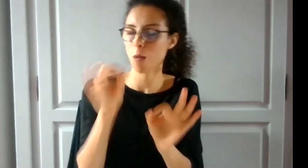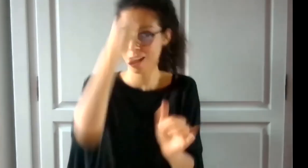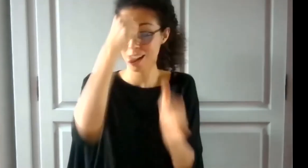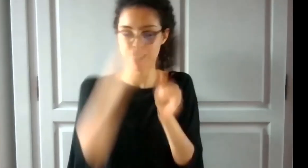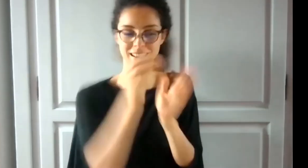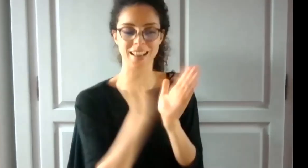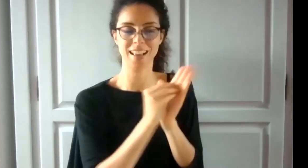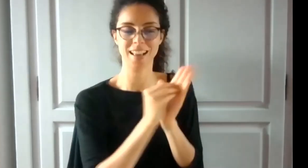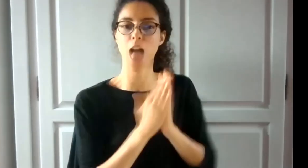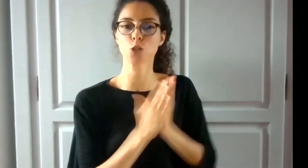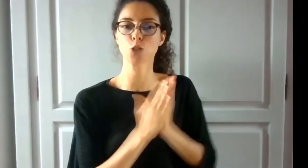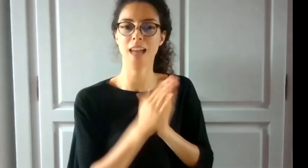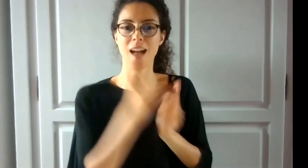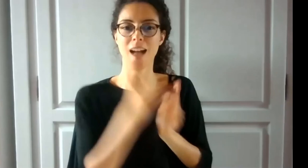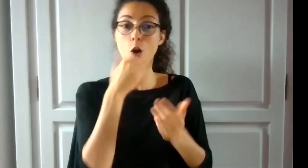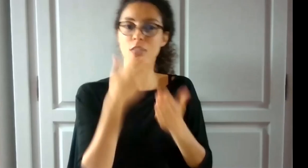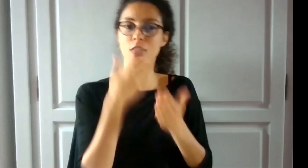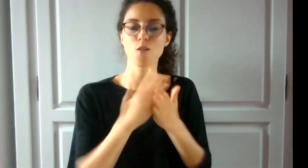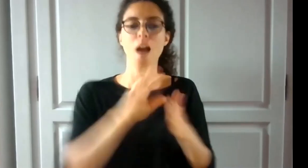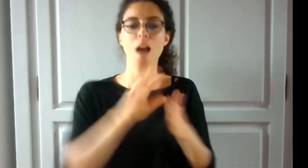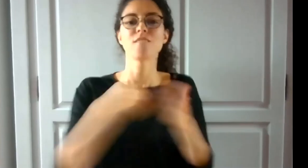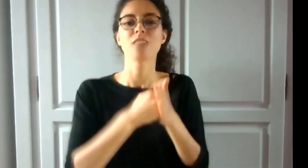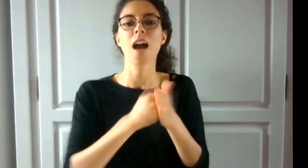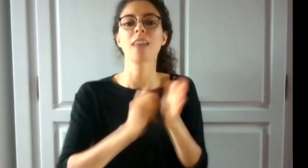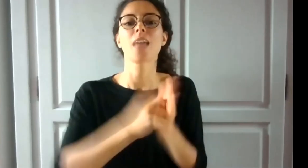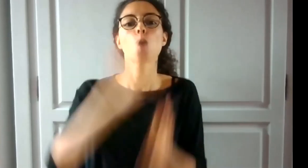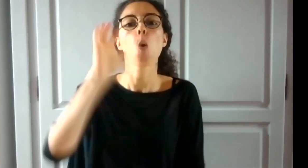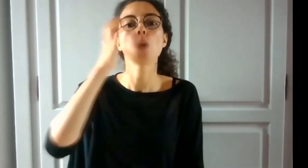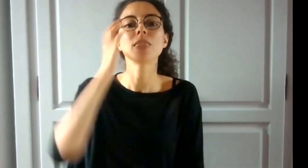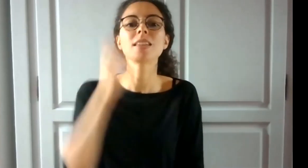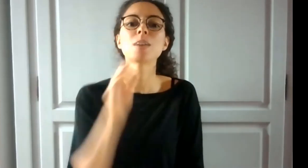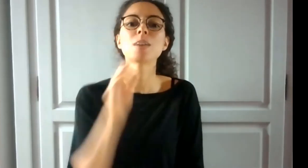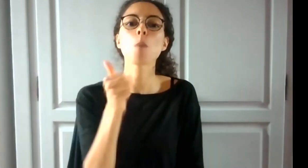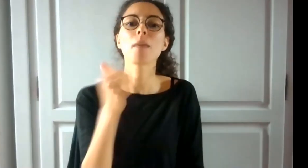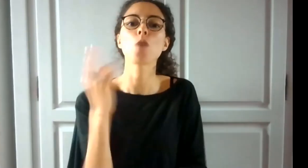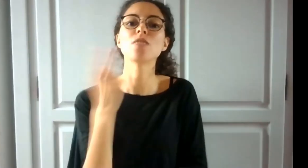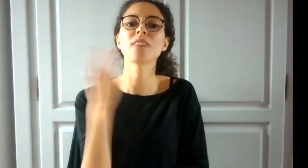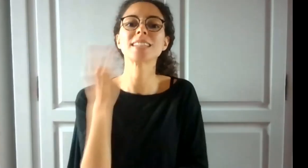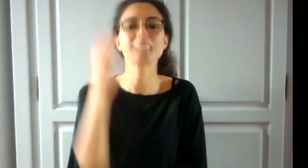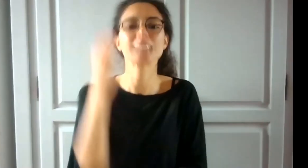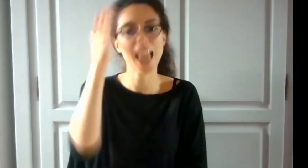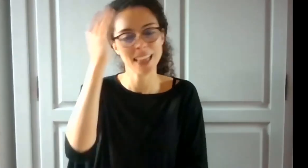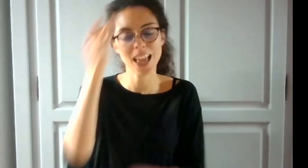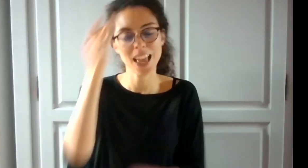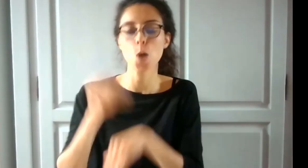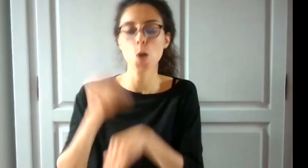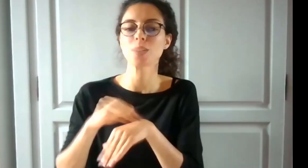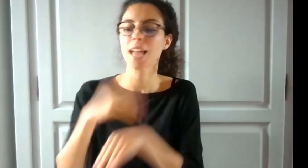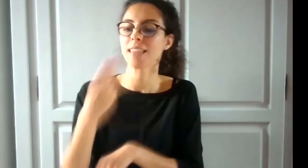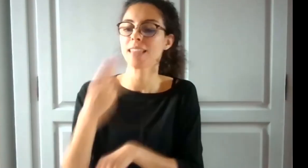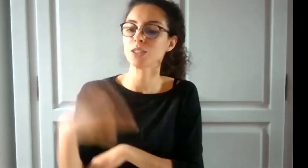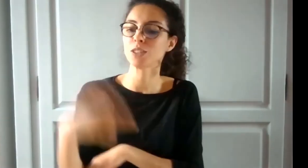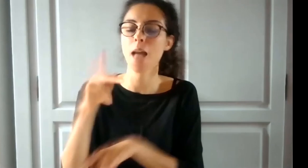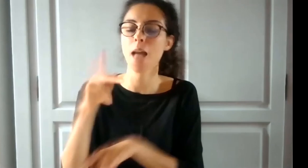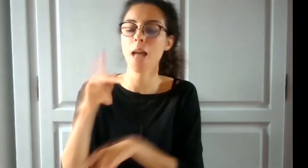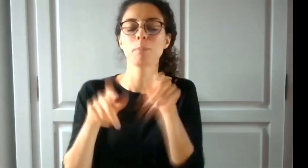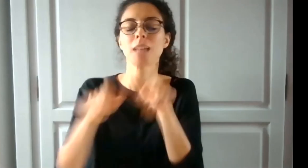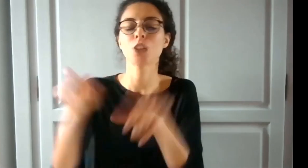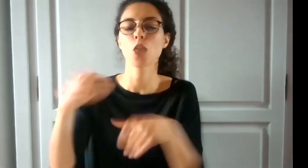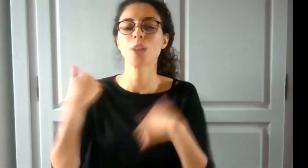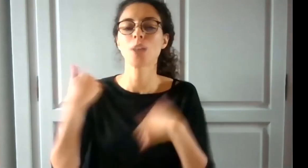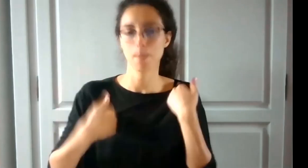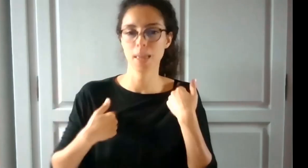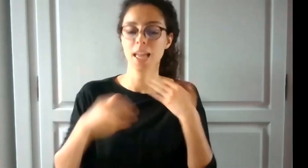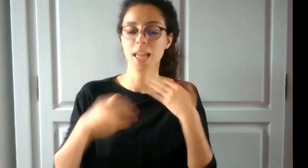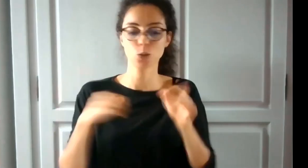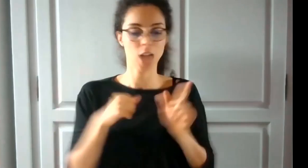tous avec, à la fin du mois d'août, les premières universités d'été du Conseil national consultatif des personnes handicapées auxquelles